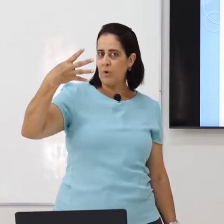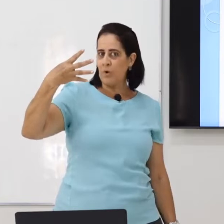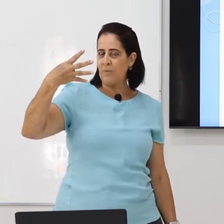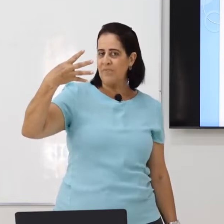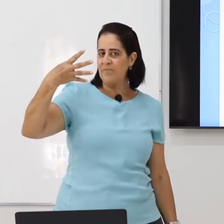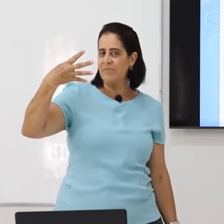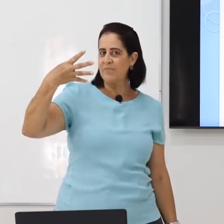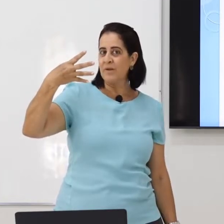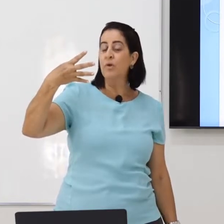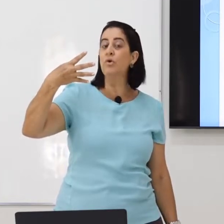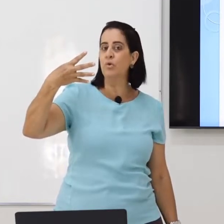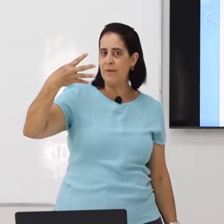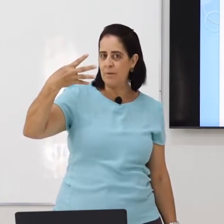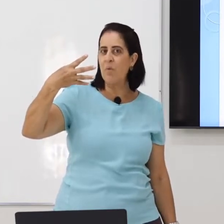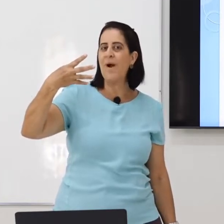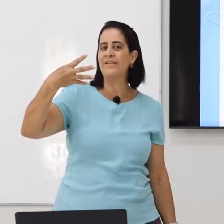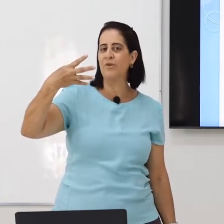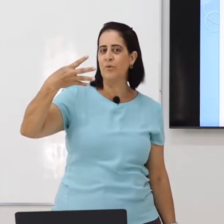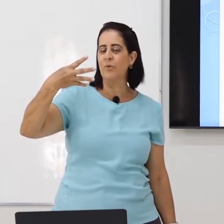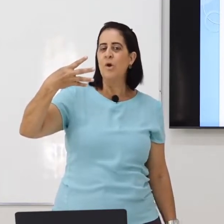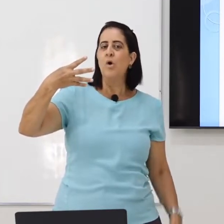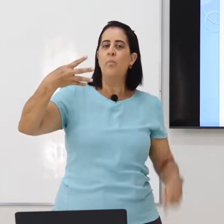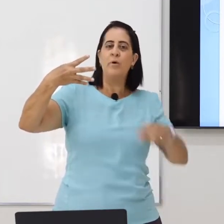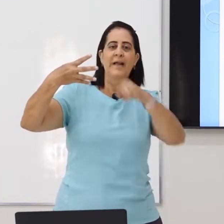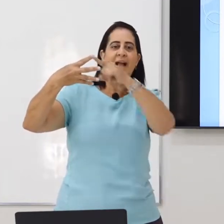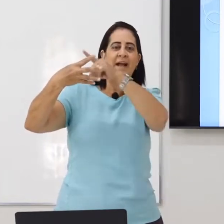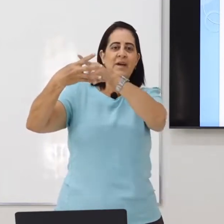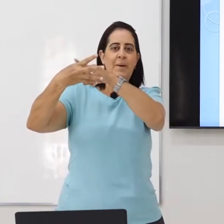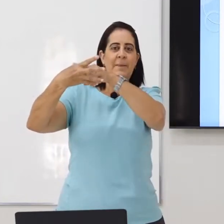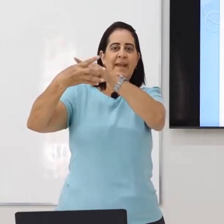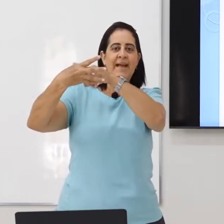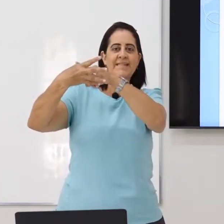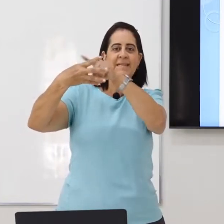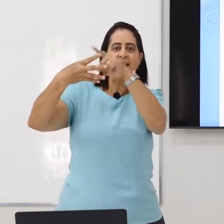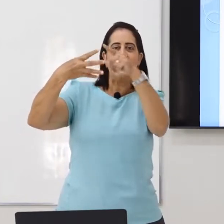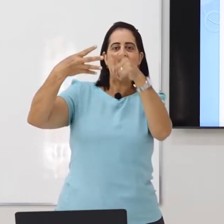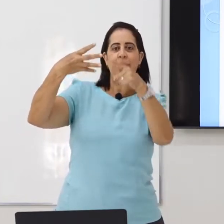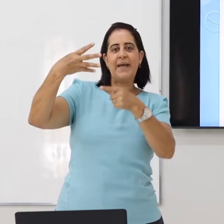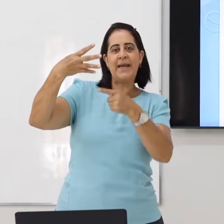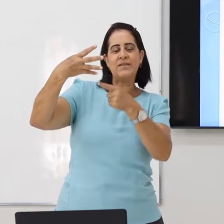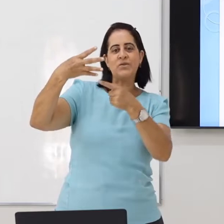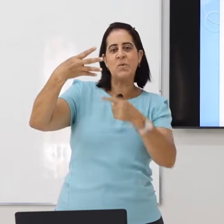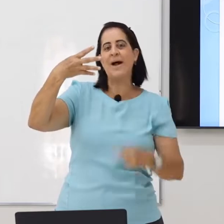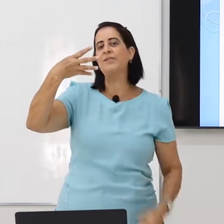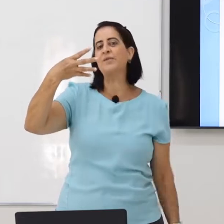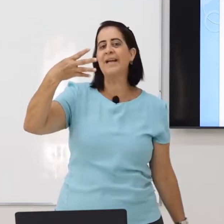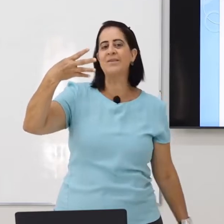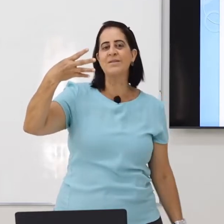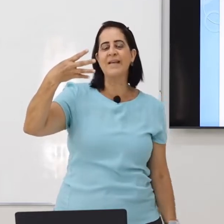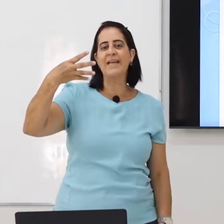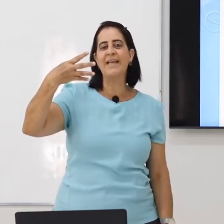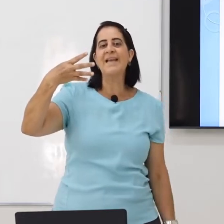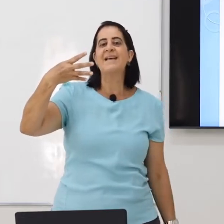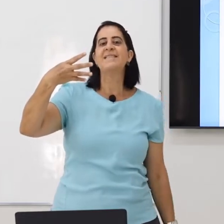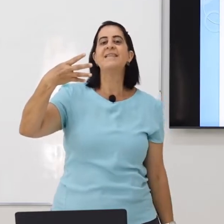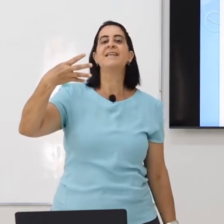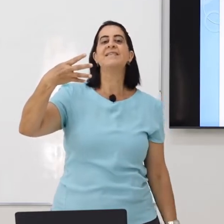4. Número 4. O polegar não aparece e aparece os 4 dedos aqui,